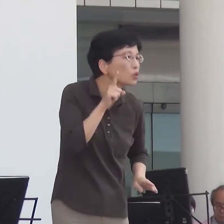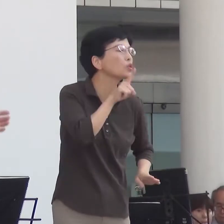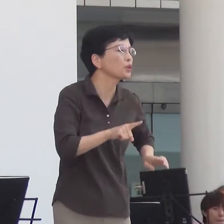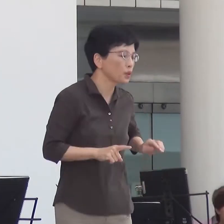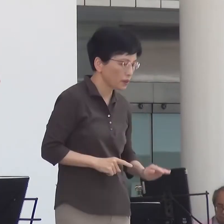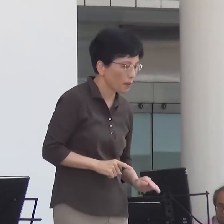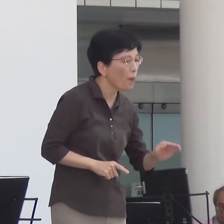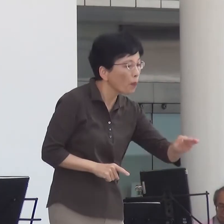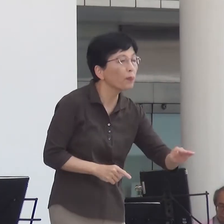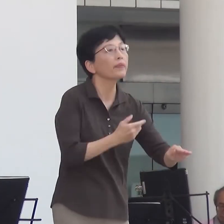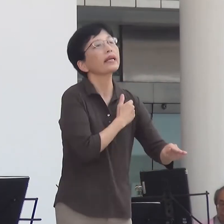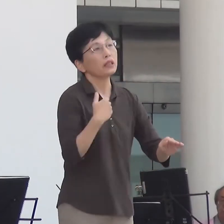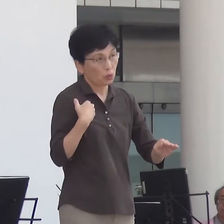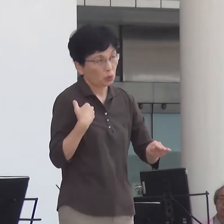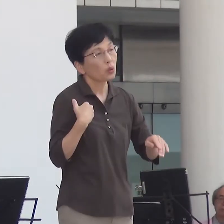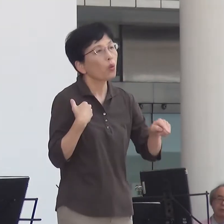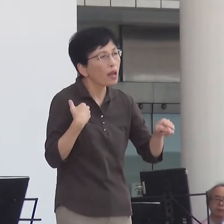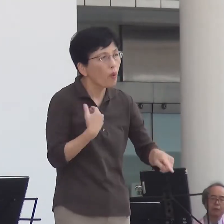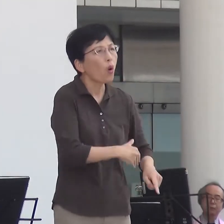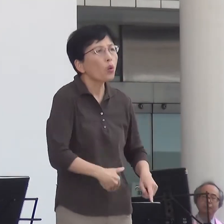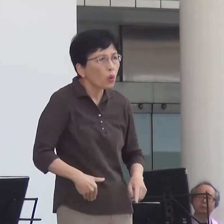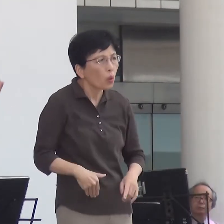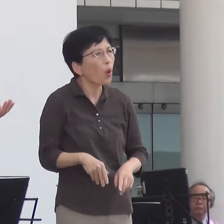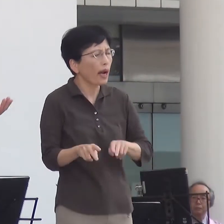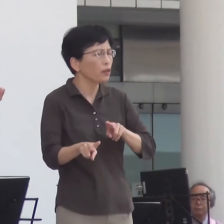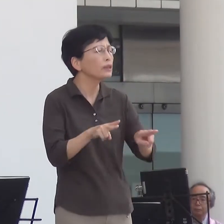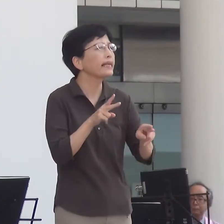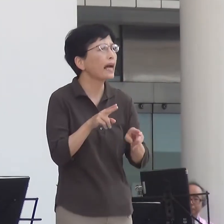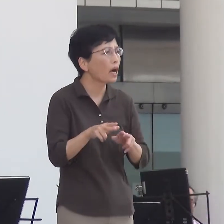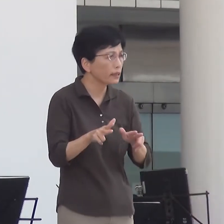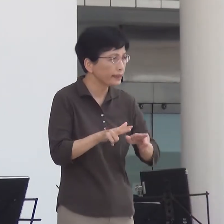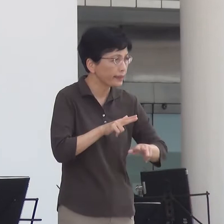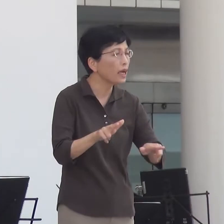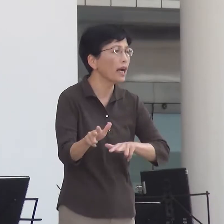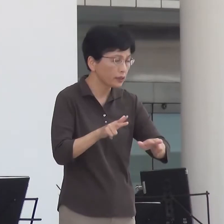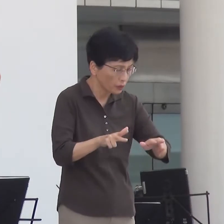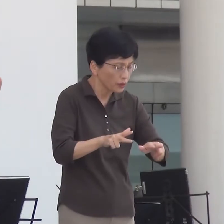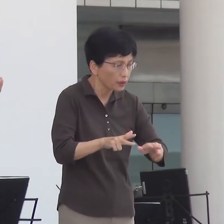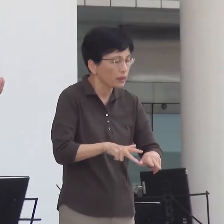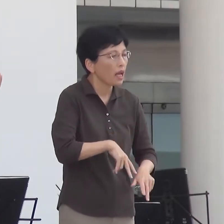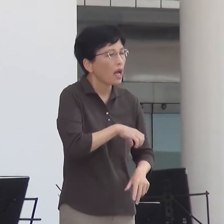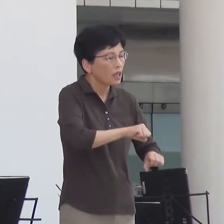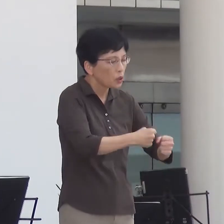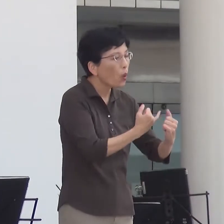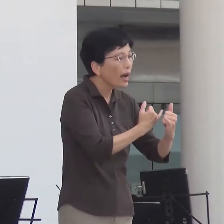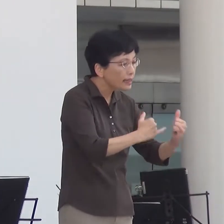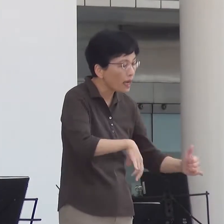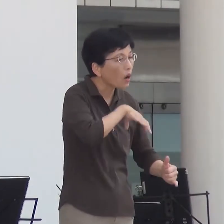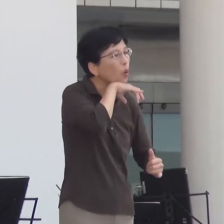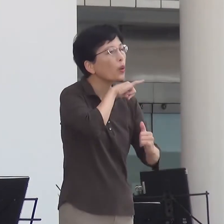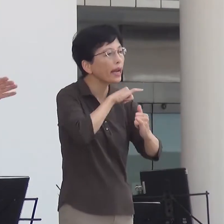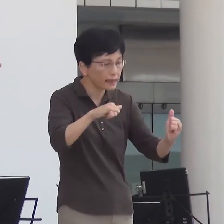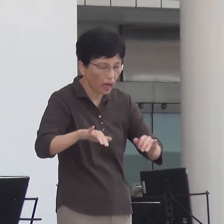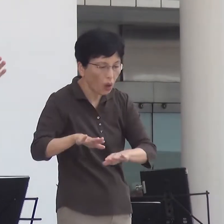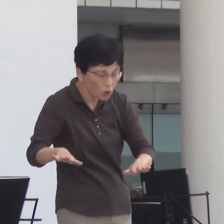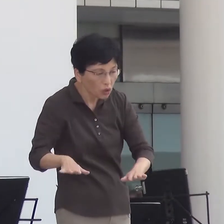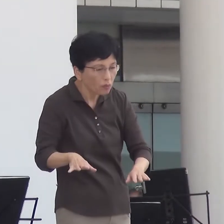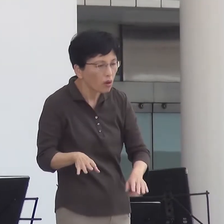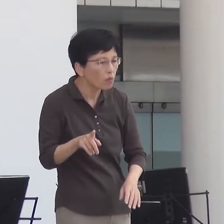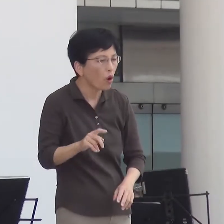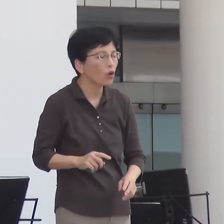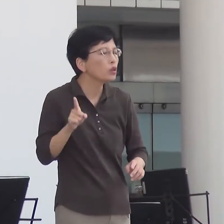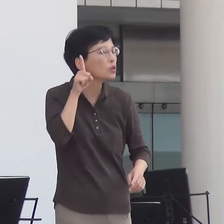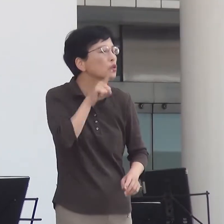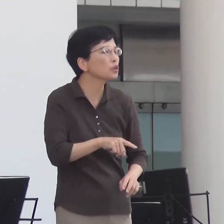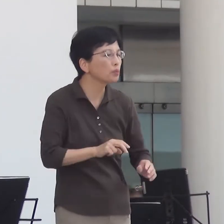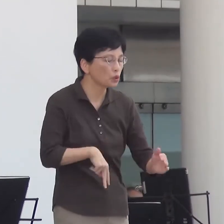あれも福岡市の施策として、障害のある方もご高齢の方も子どもたちも乗りやすいようなバス